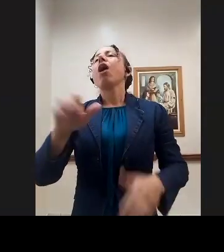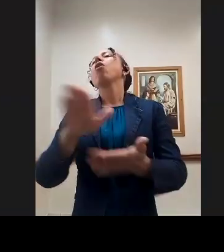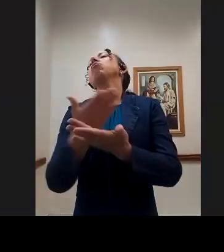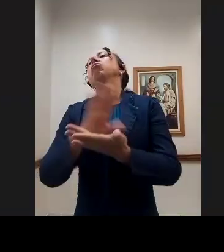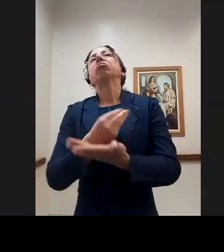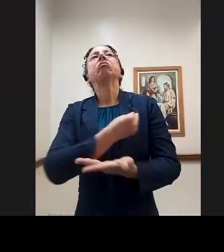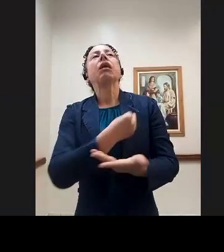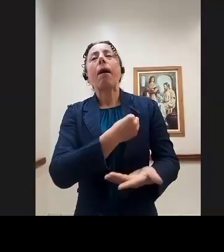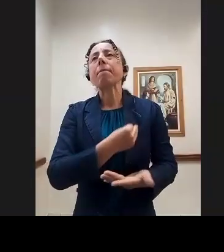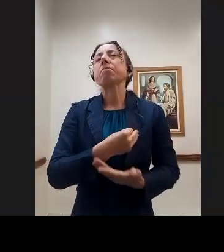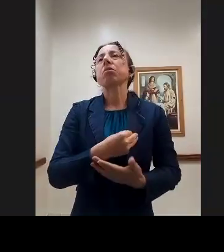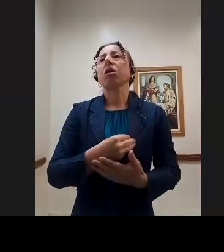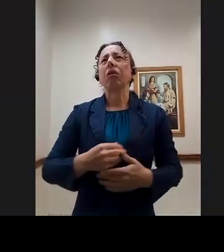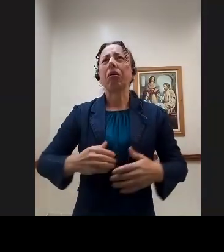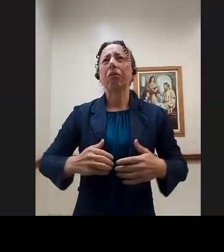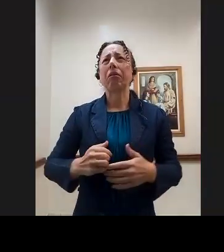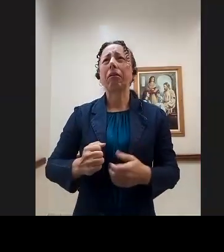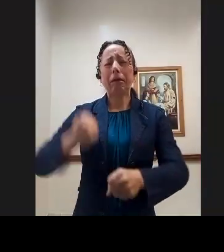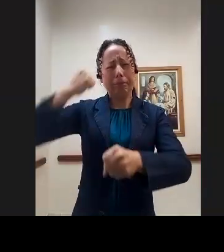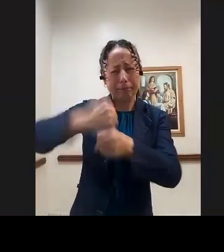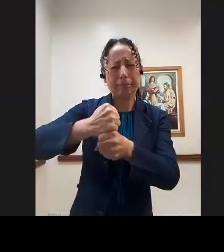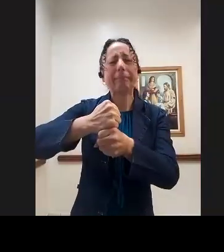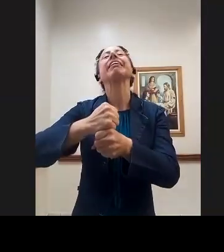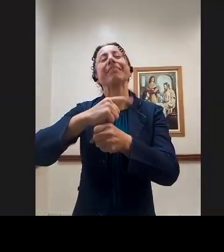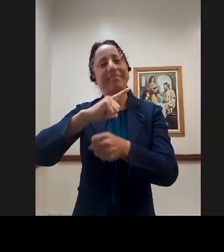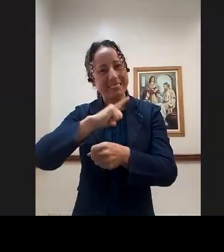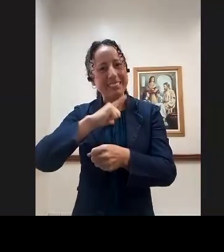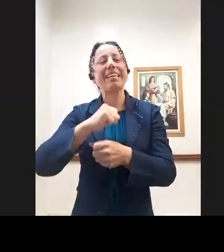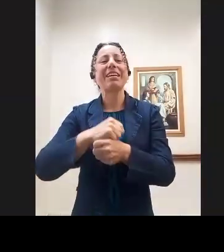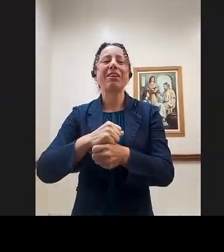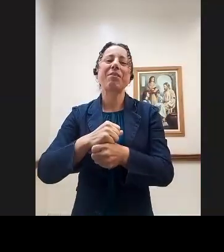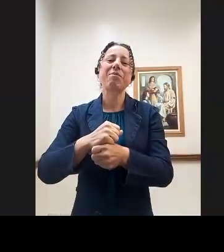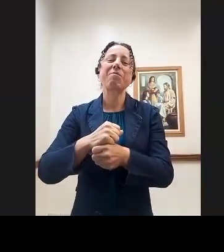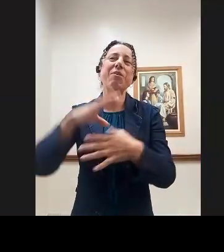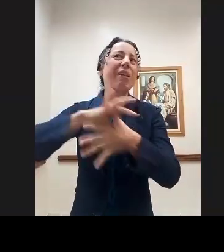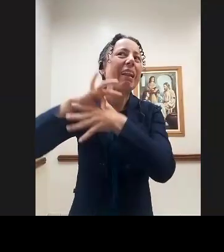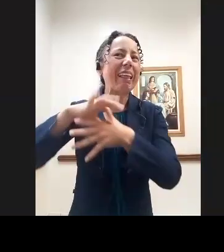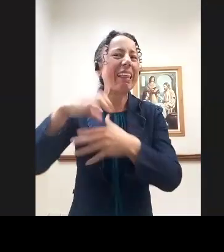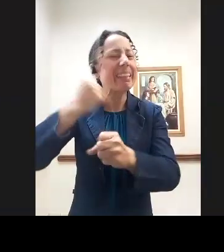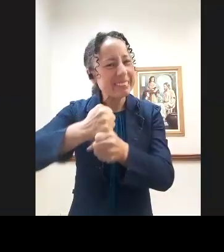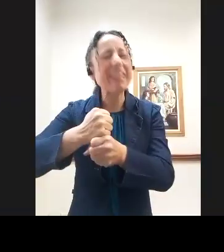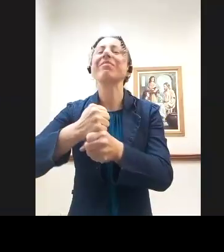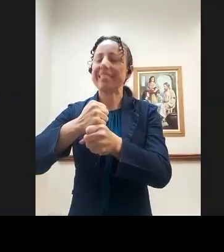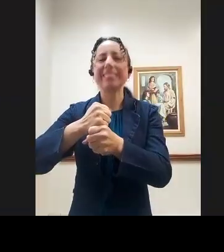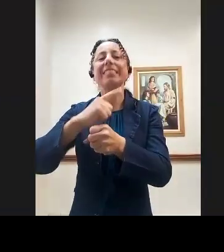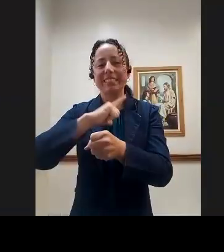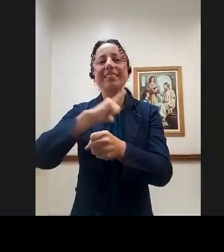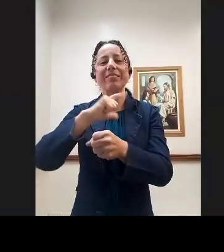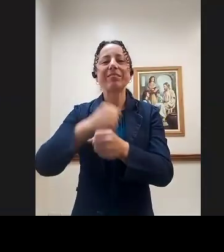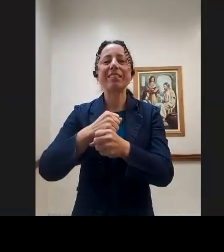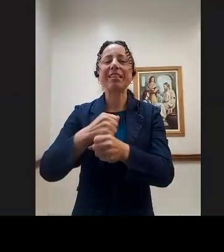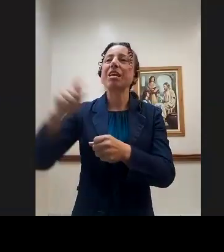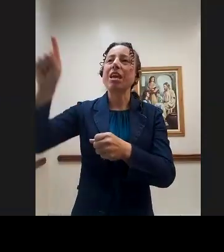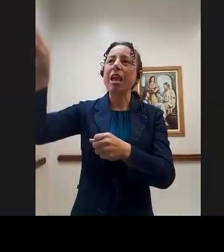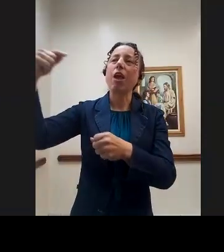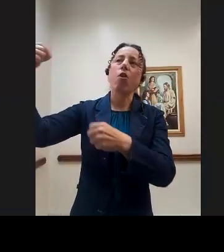chatos. Tive um muito recente, que foi um presidente de quórum aqui na ala. Hoje ele não está aqui, está na ala Morumbi. Ele ligava para mim quando eu estava enfraquecido de